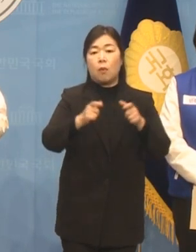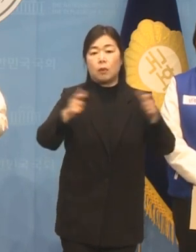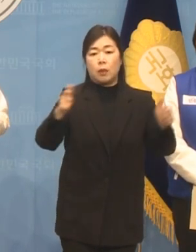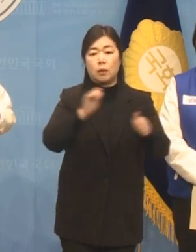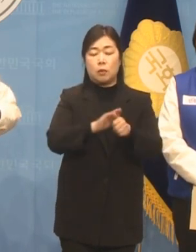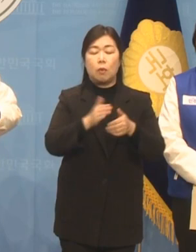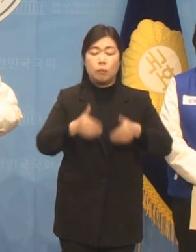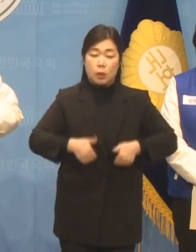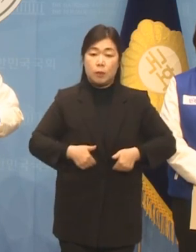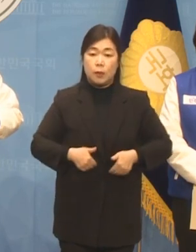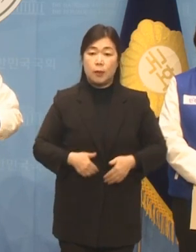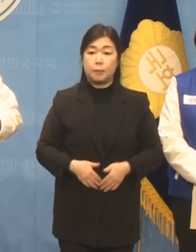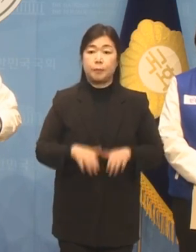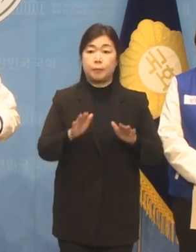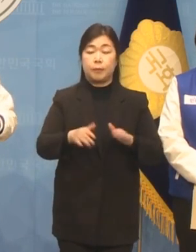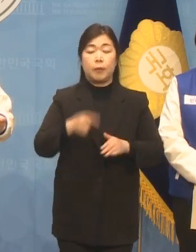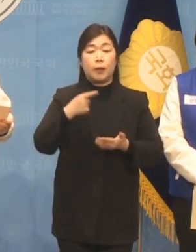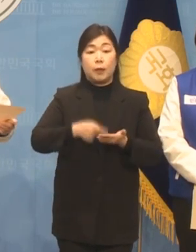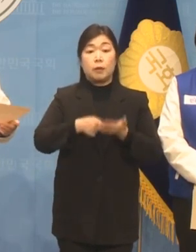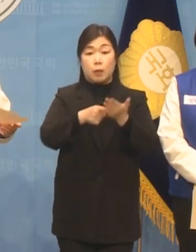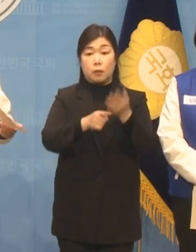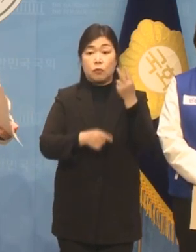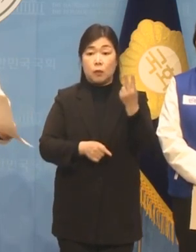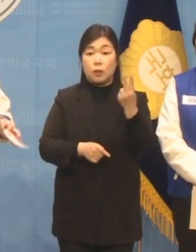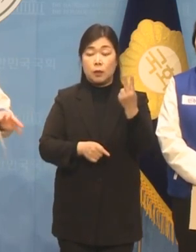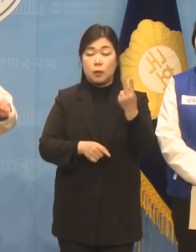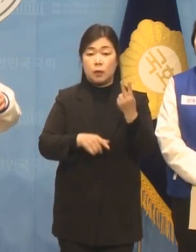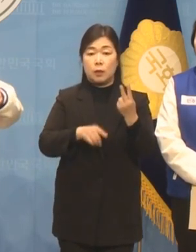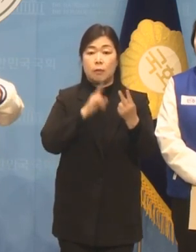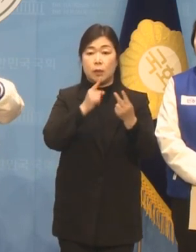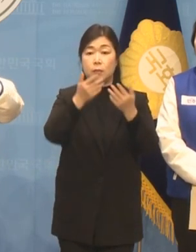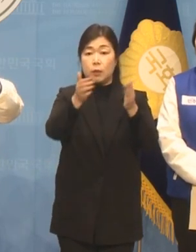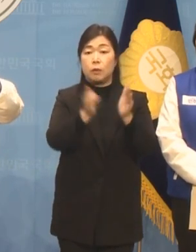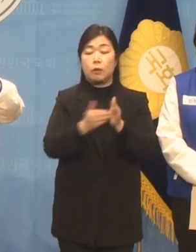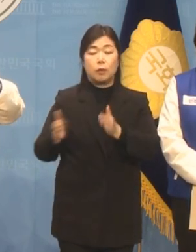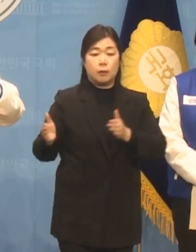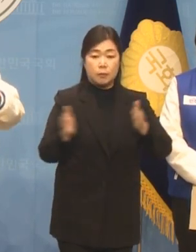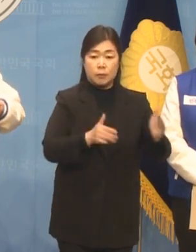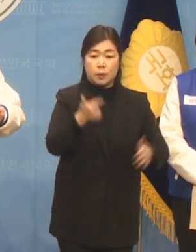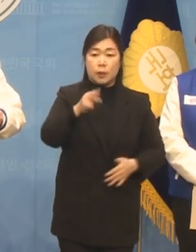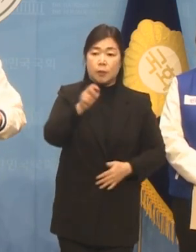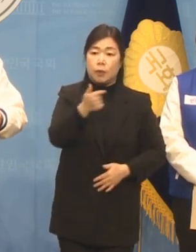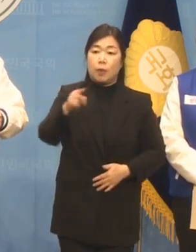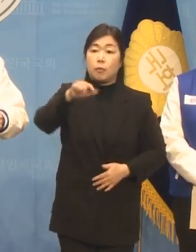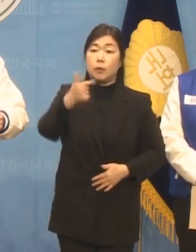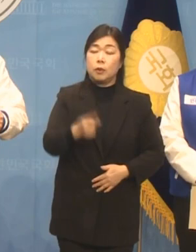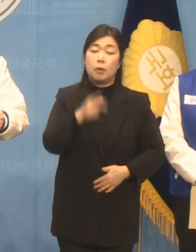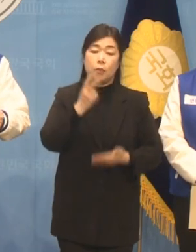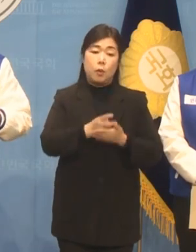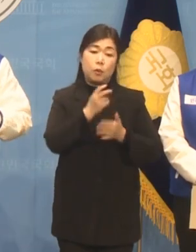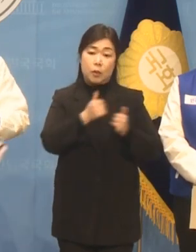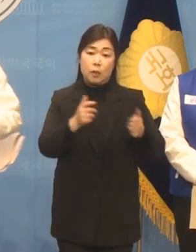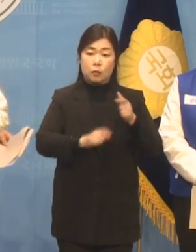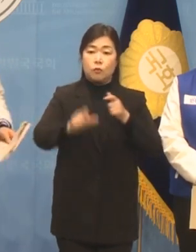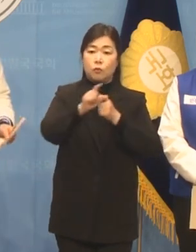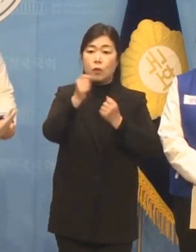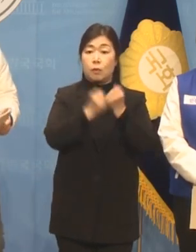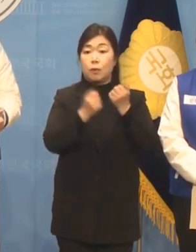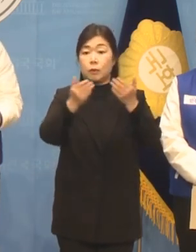생각합니다. 이상 제가 제안할 두 가지 말씀드렸고요. 다음은 우리 김남근 변호사님이 추가 설명하겠습니다.